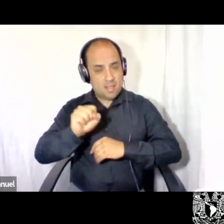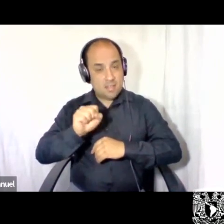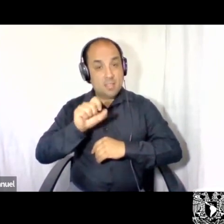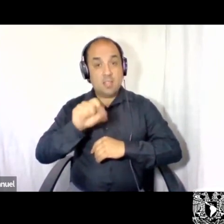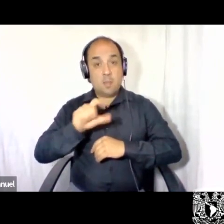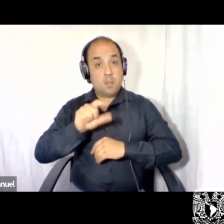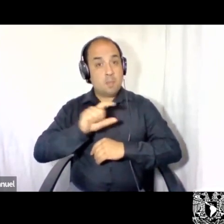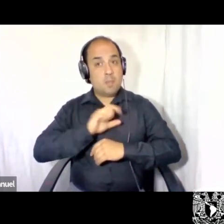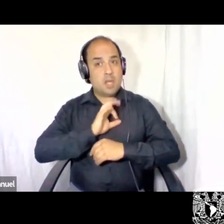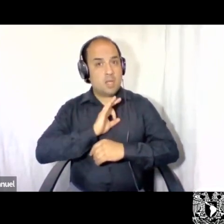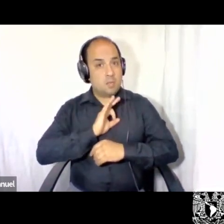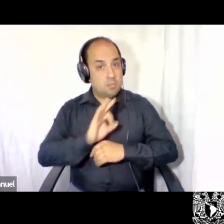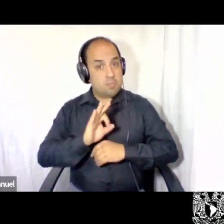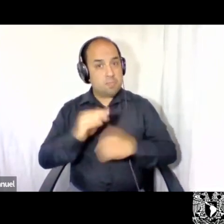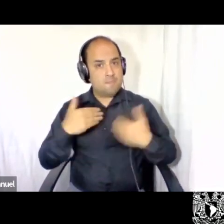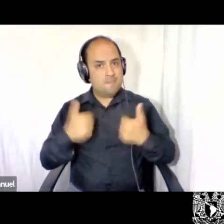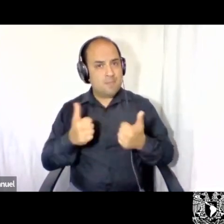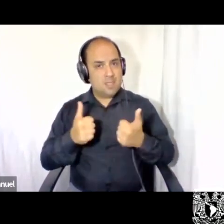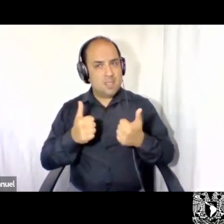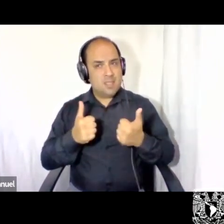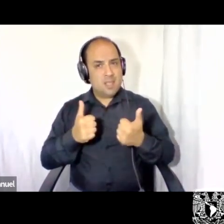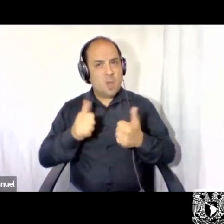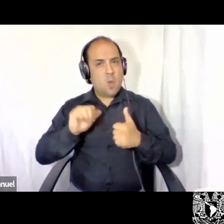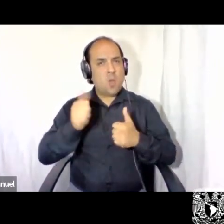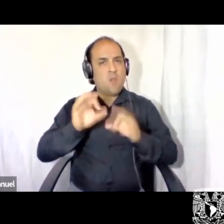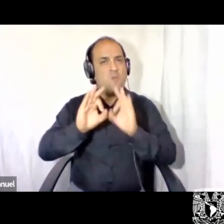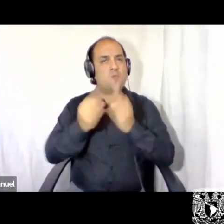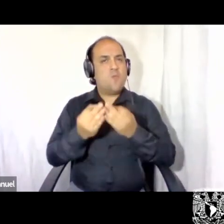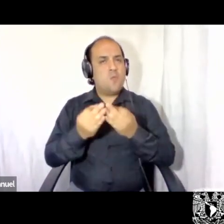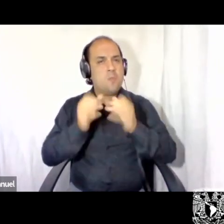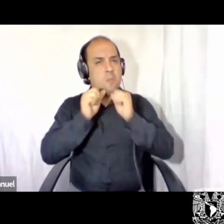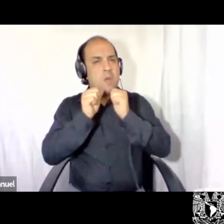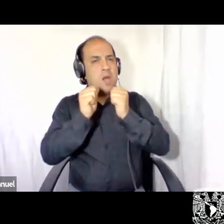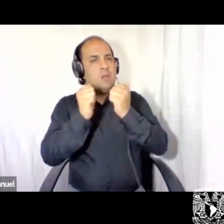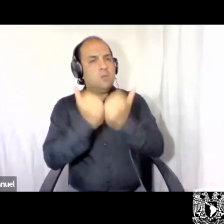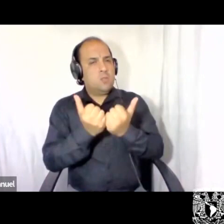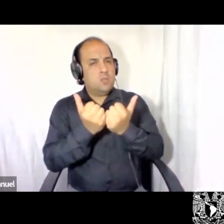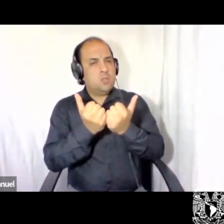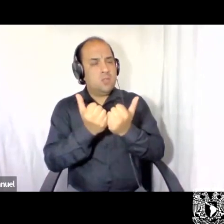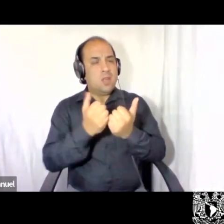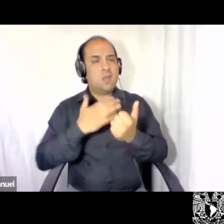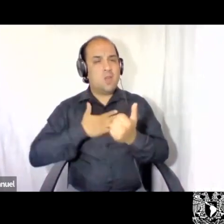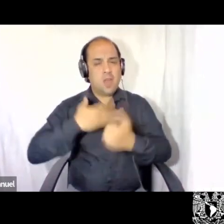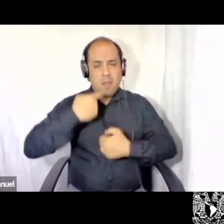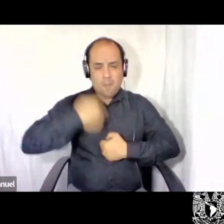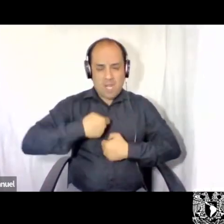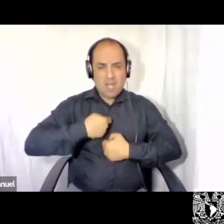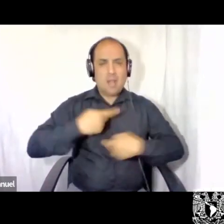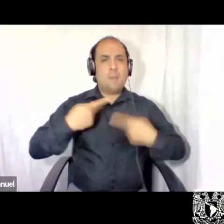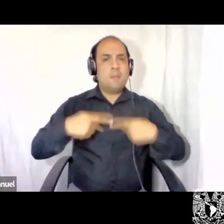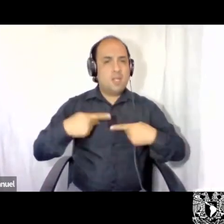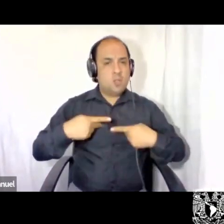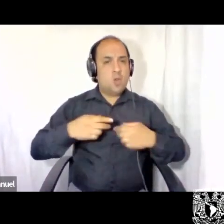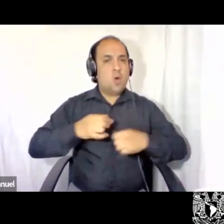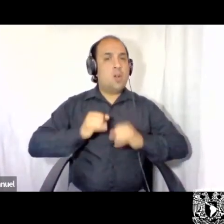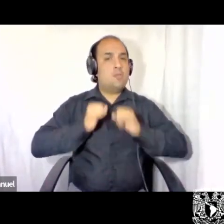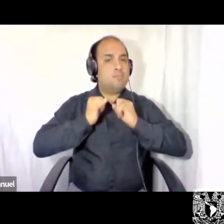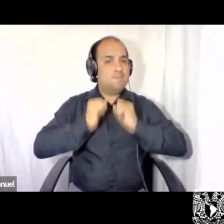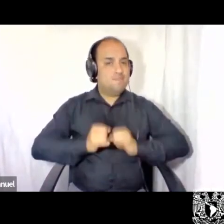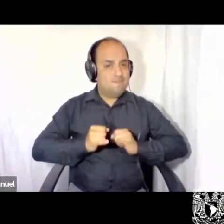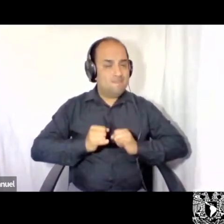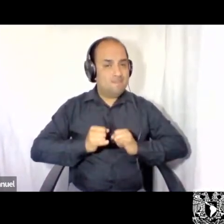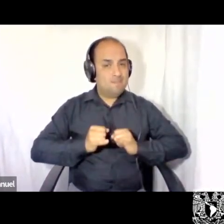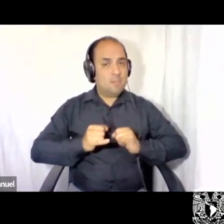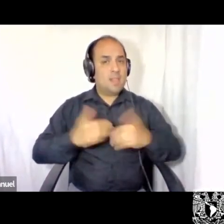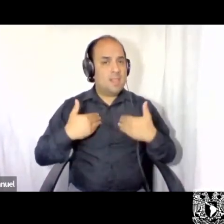tipo de agencia, me permite ubicarme como sujeto, como individuo, como persona